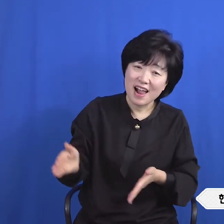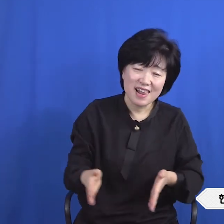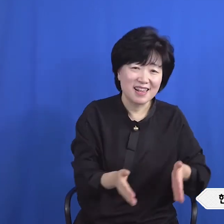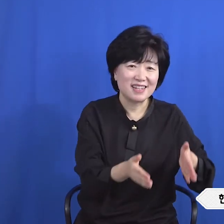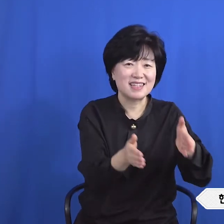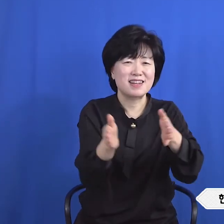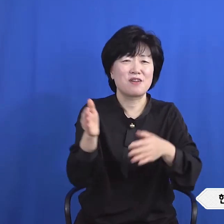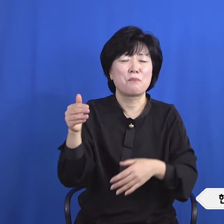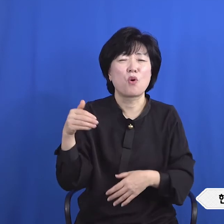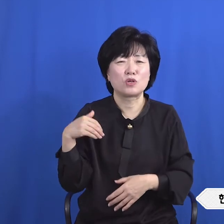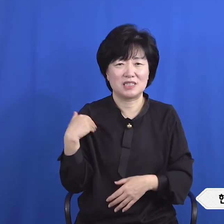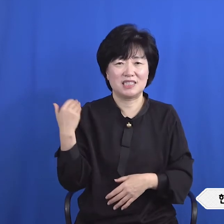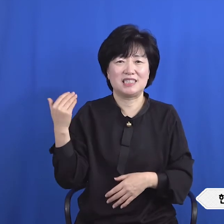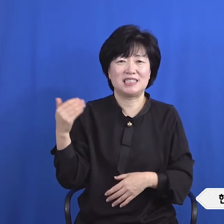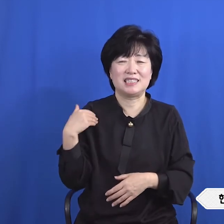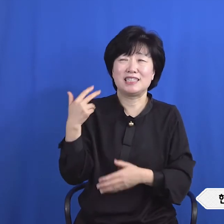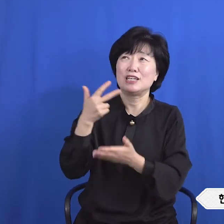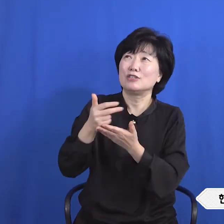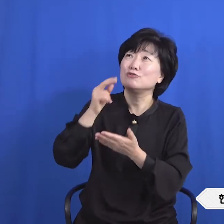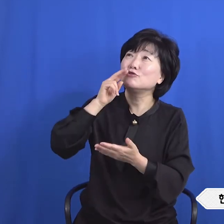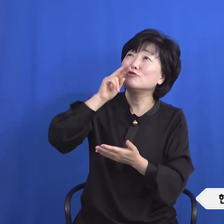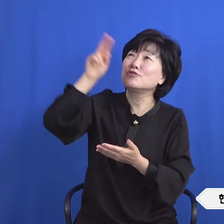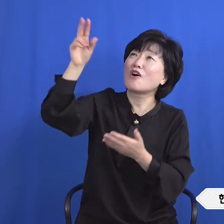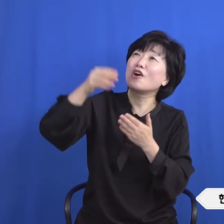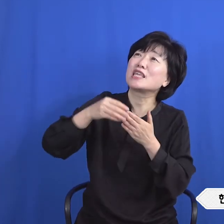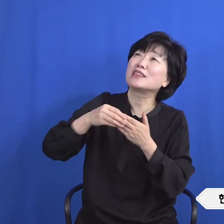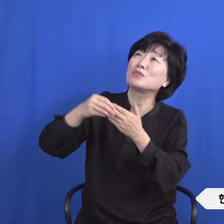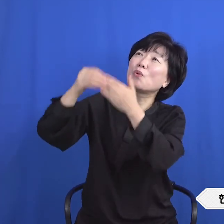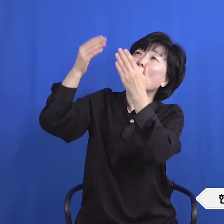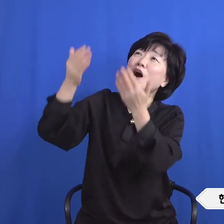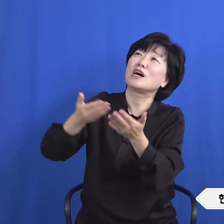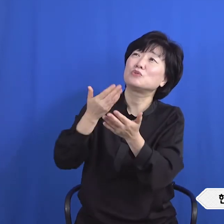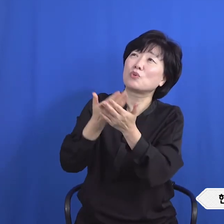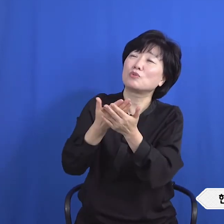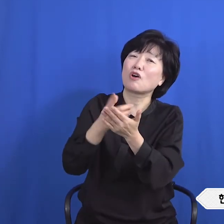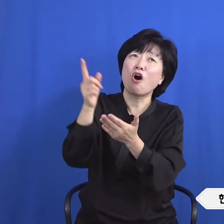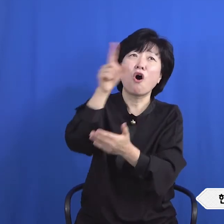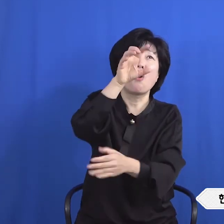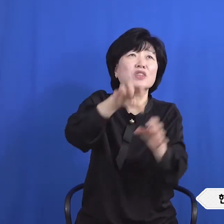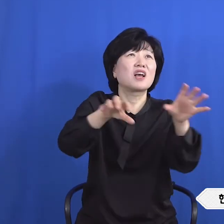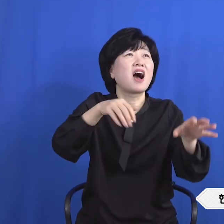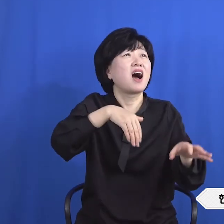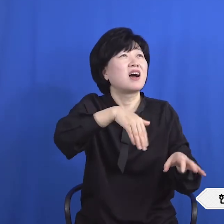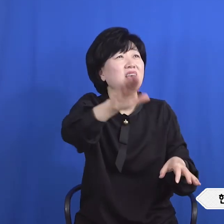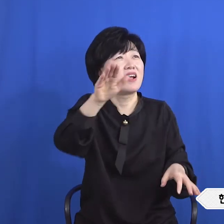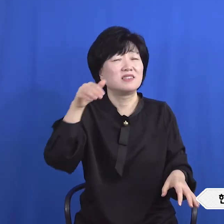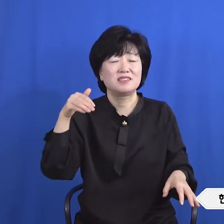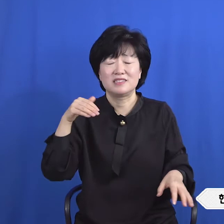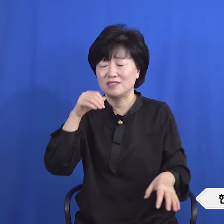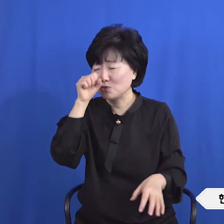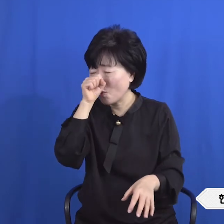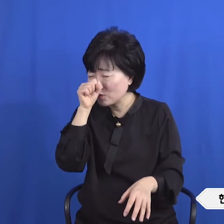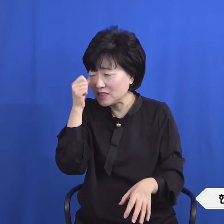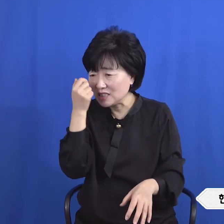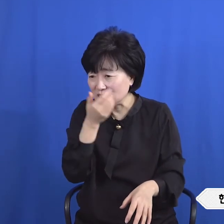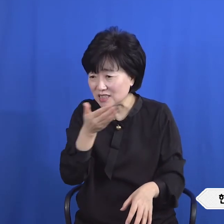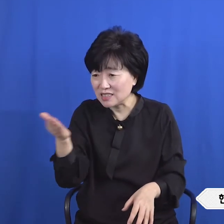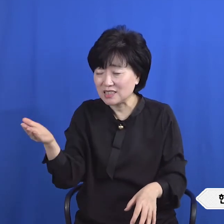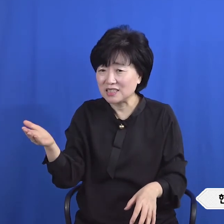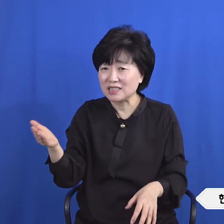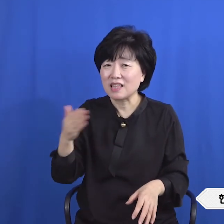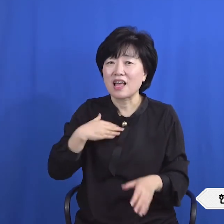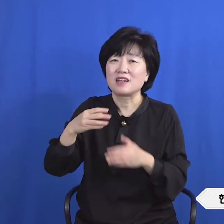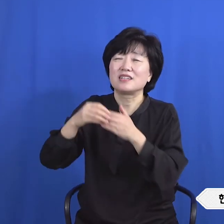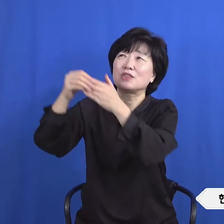모르니 주여 인도하소서, 어디 가야 좋을지 나를 인도하소서, 어디